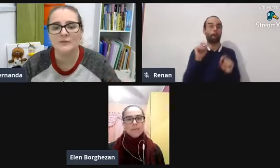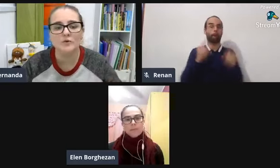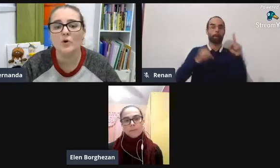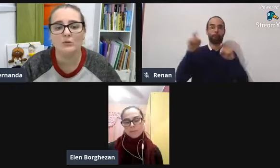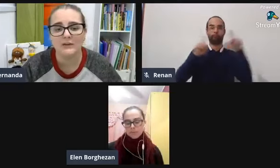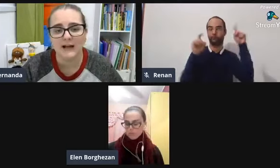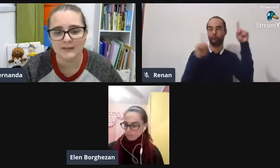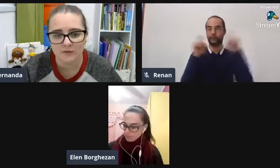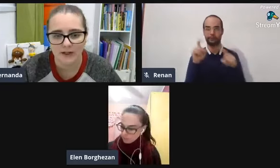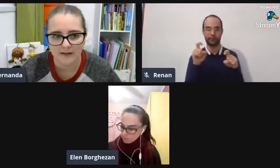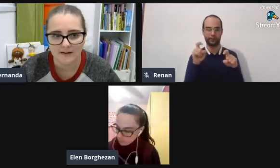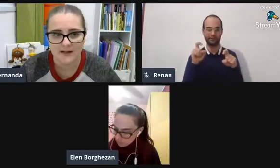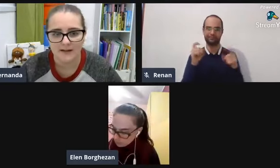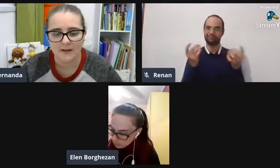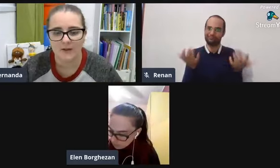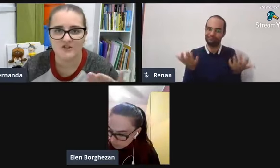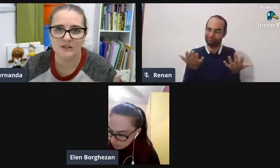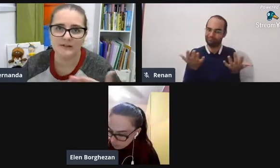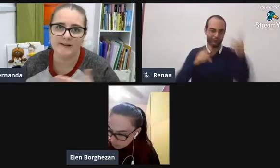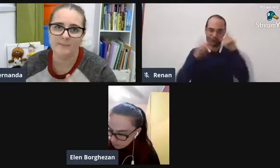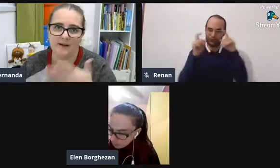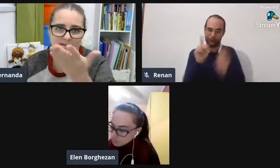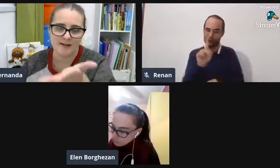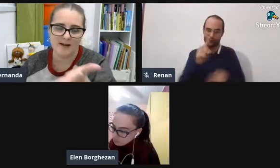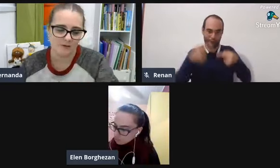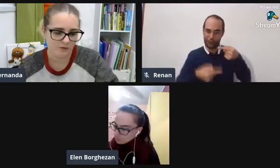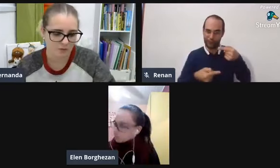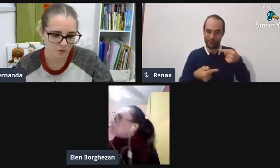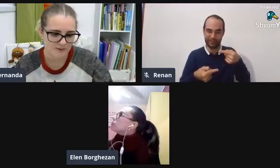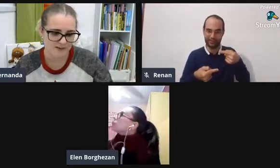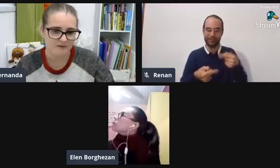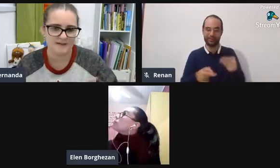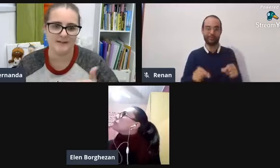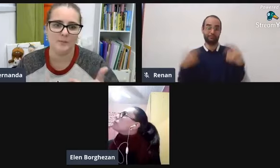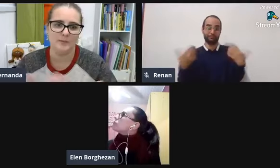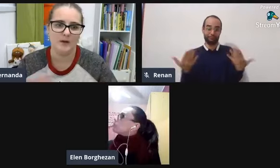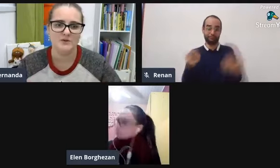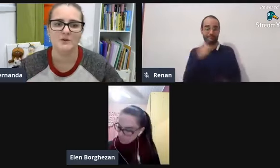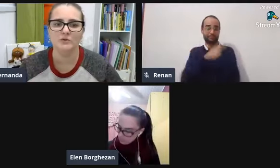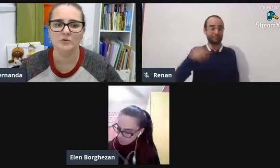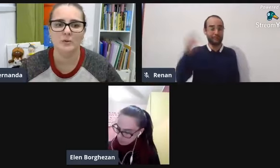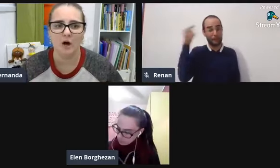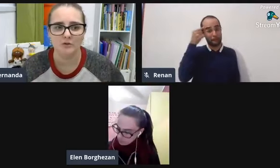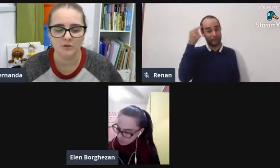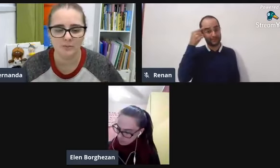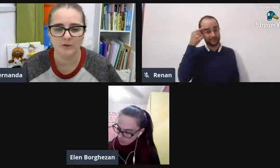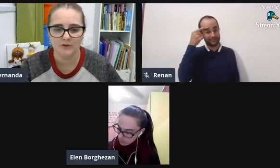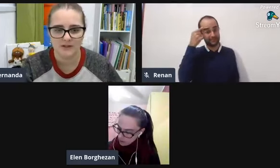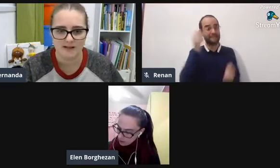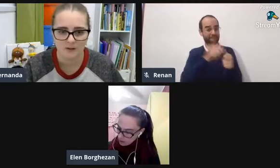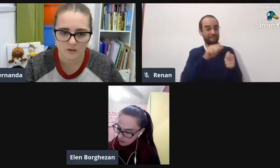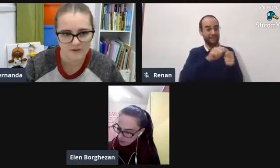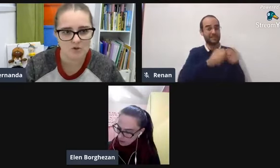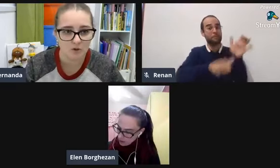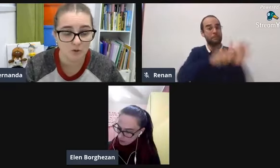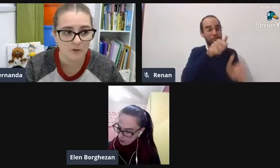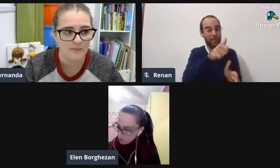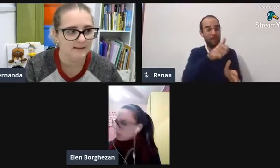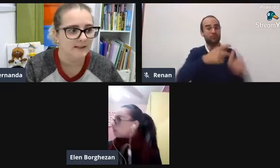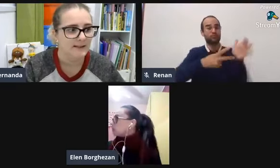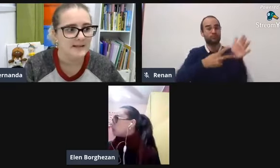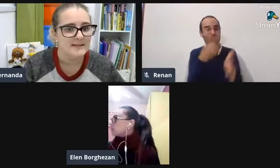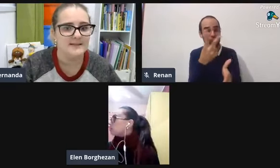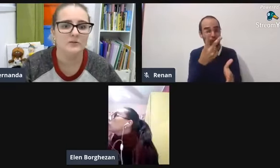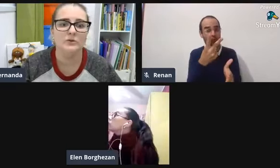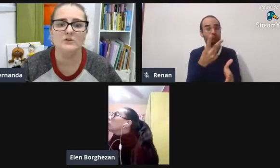mímica. E a questão do contato, né? Não adianta, pensa, né? Tu conseguiu fazer o primeiro e o segundo módulo, porque o terceiro não fechou